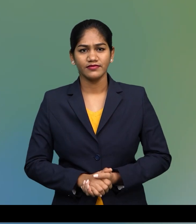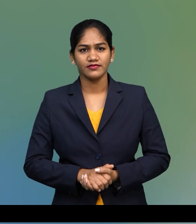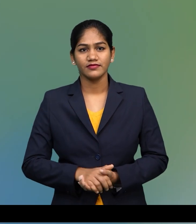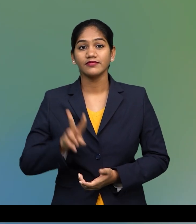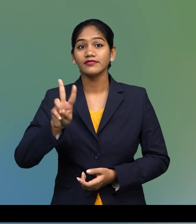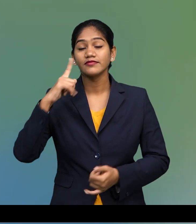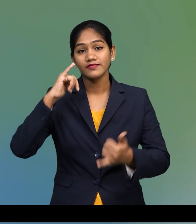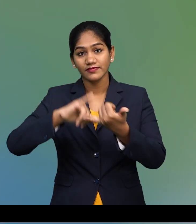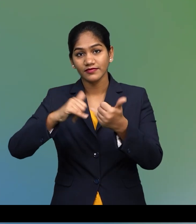విశాఖపట్నం